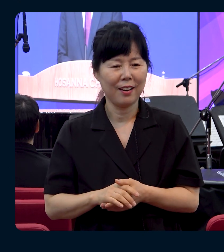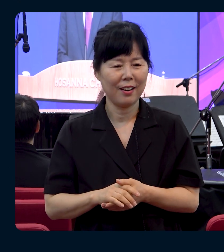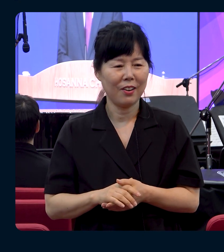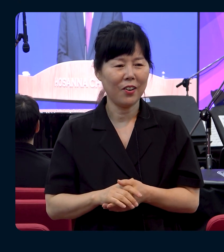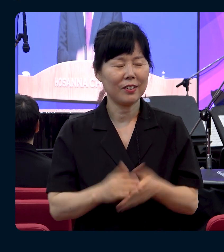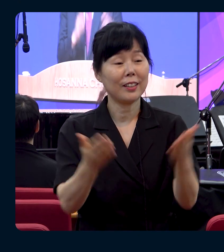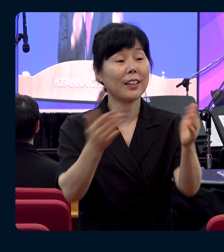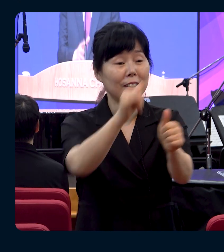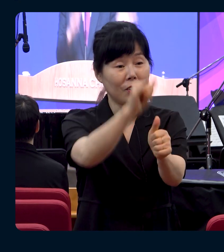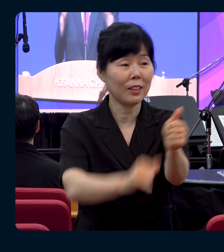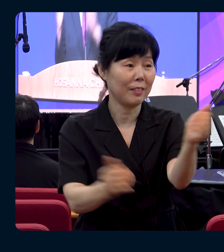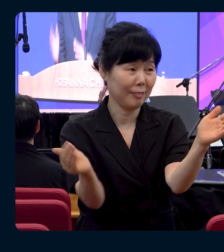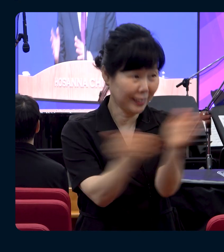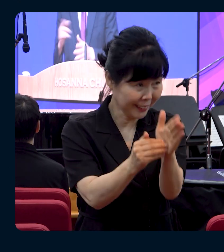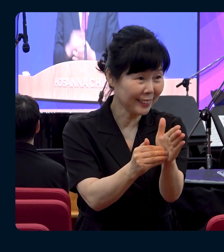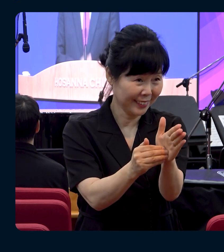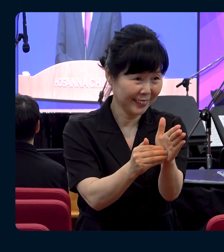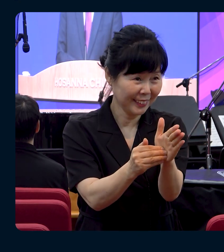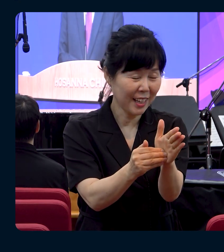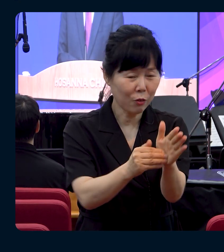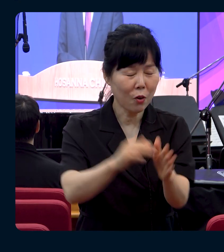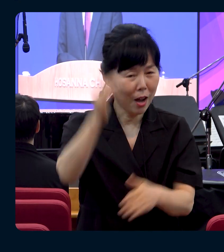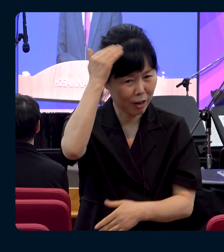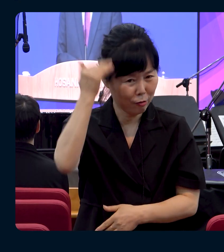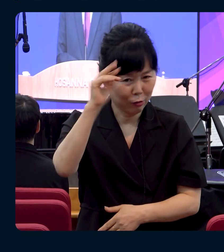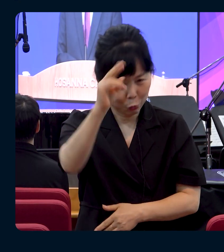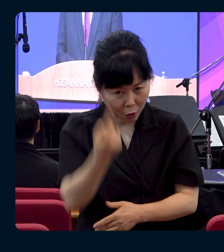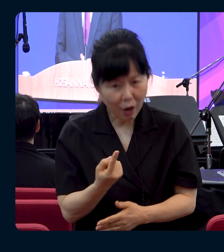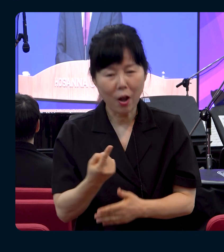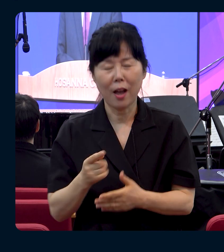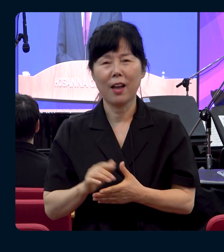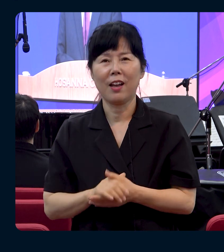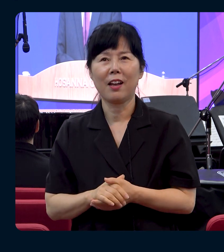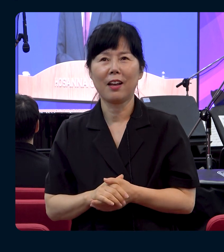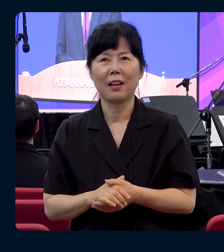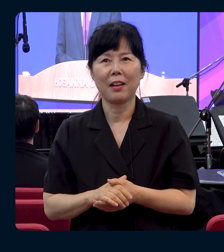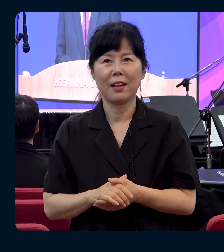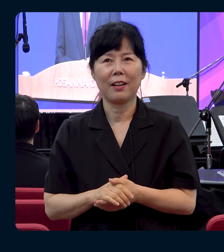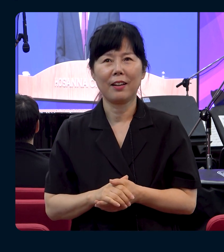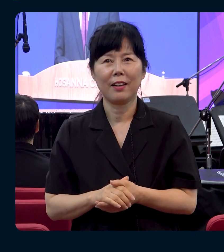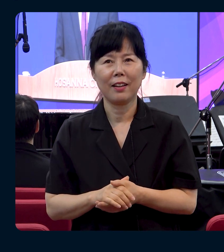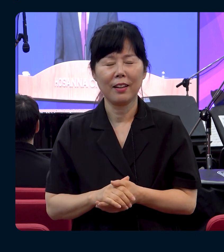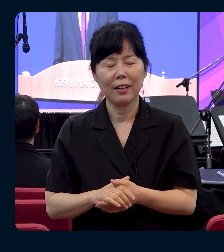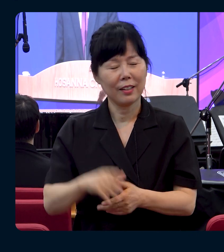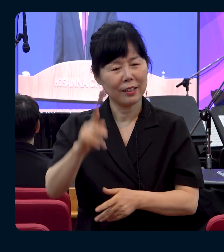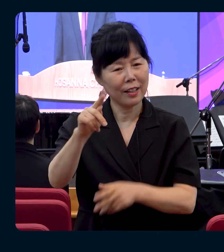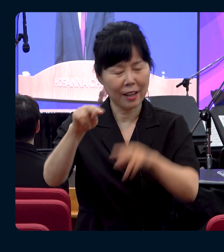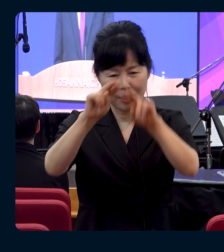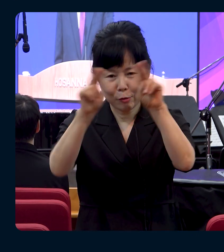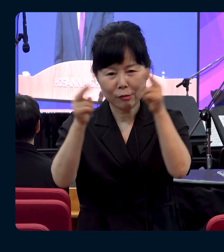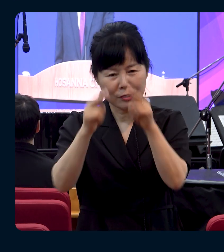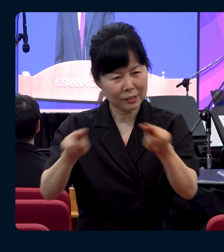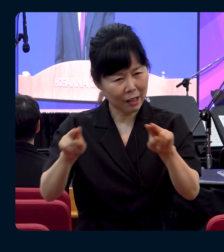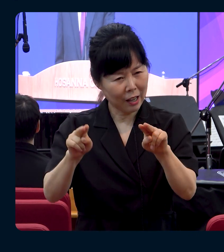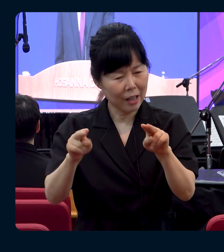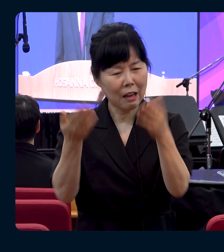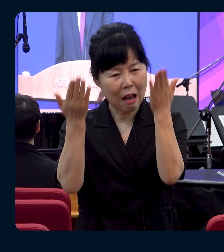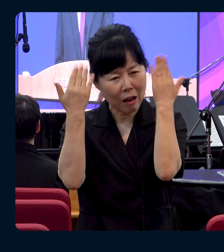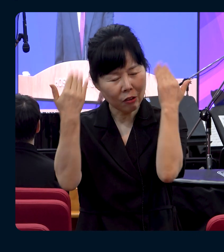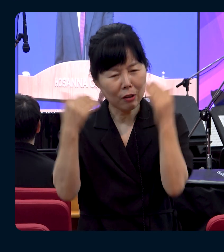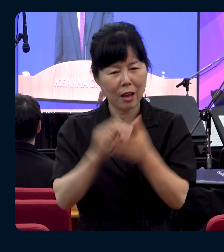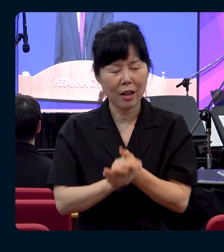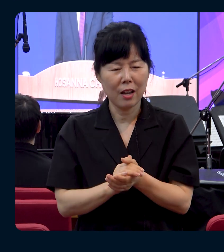다음에 한국으로 오셨어요. 그런데 K국제대학에 여러 가지 힘든